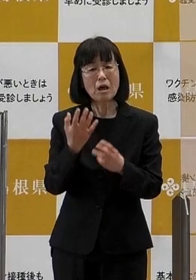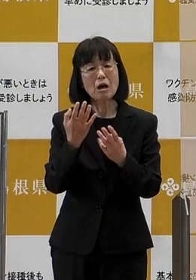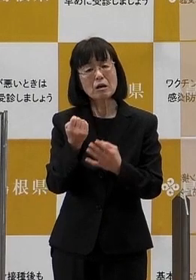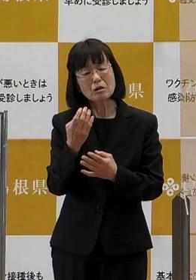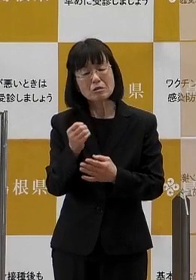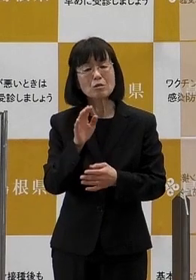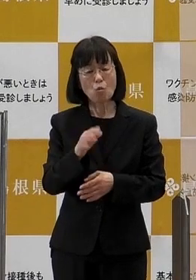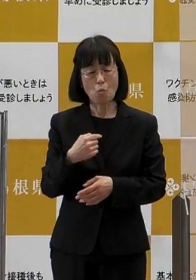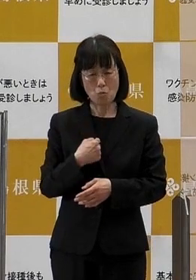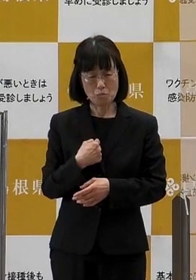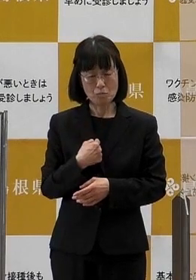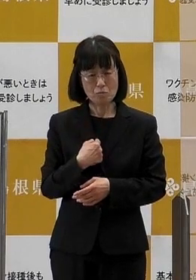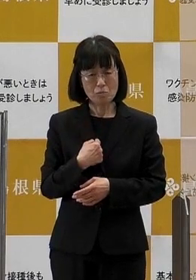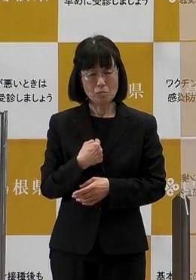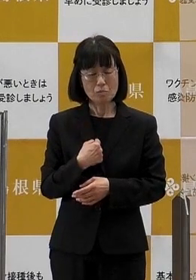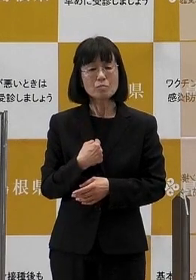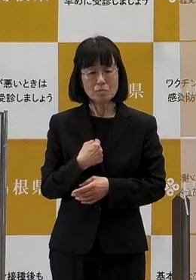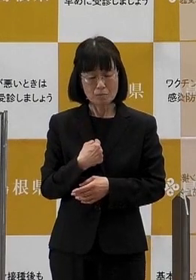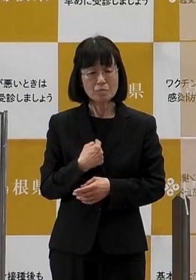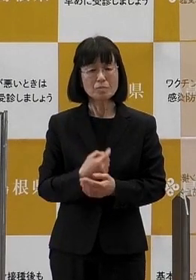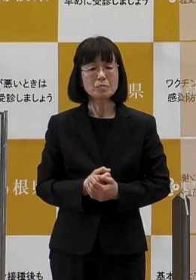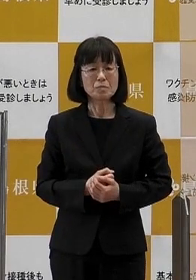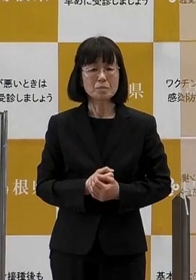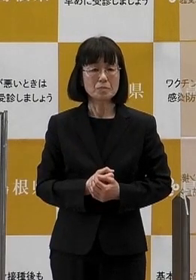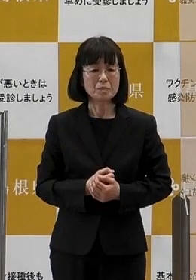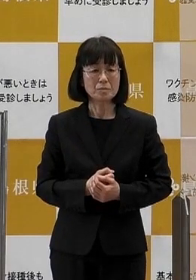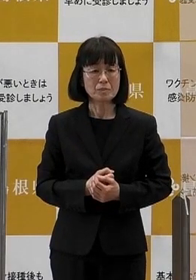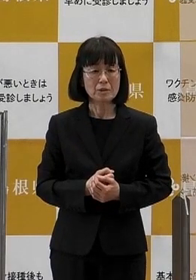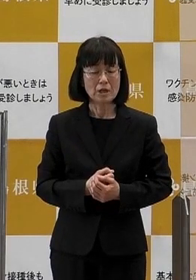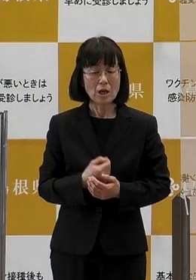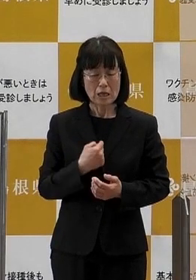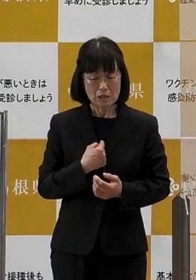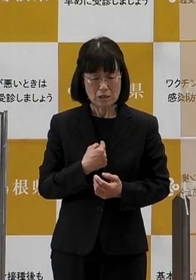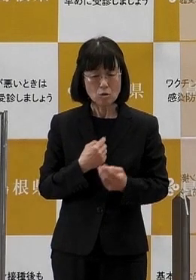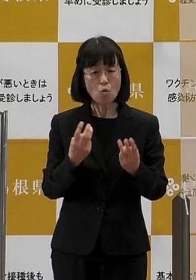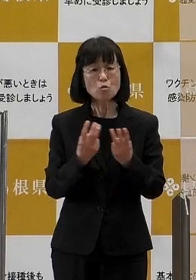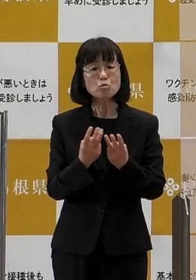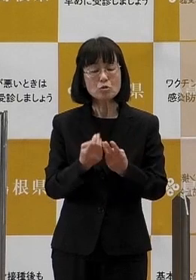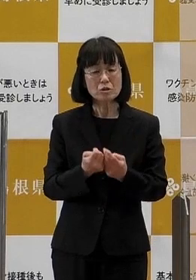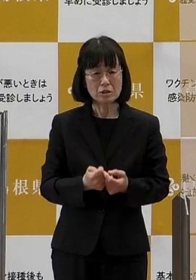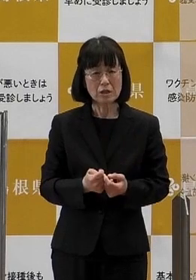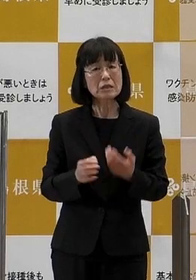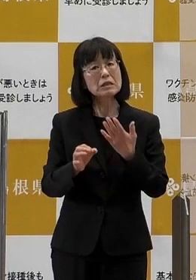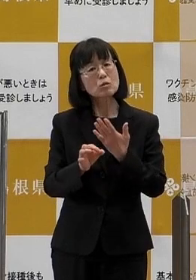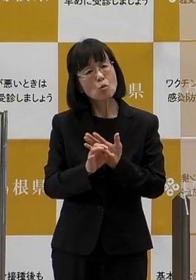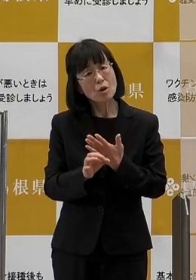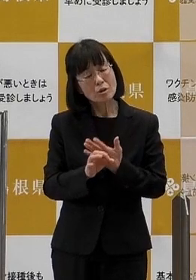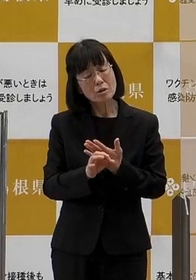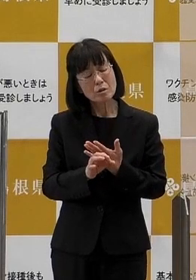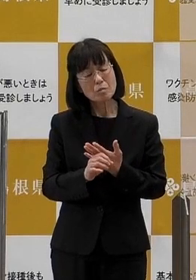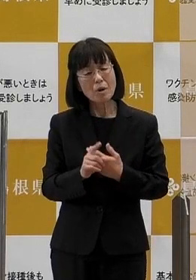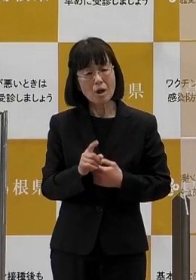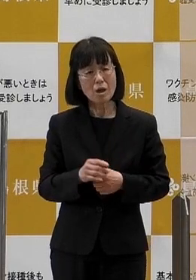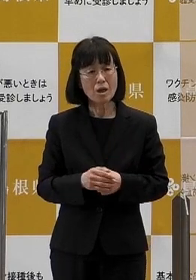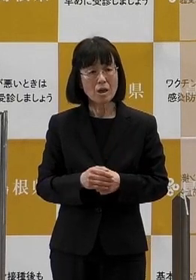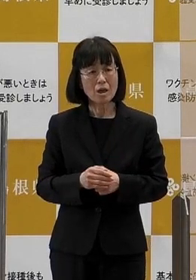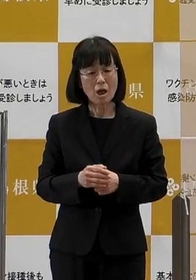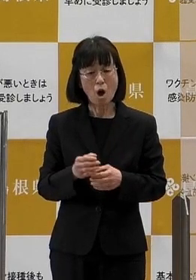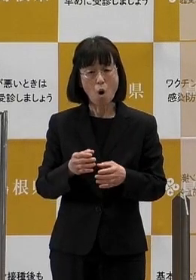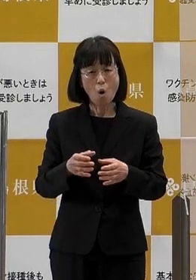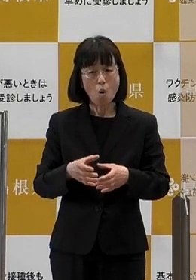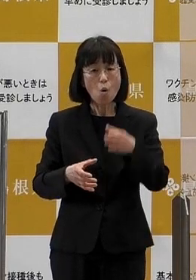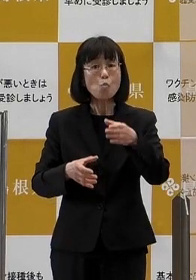っていうのが私の数字に対する見方。私からすると、よく例えられるのは、コップの水が